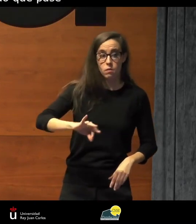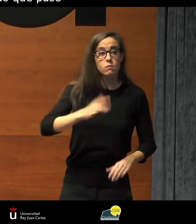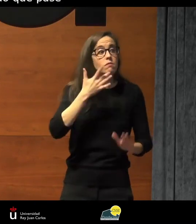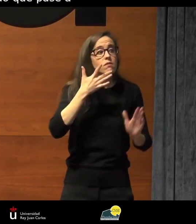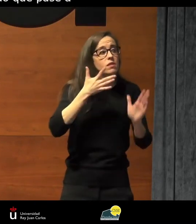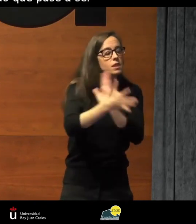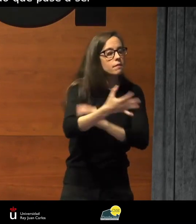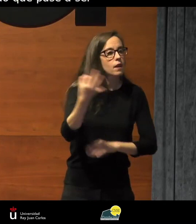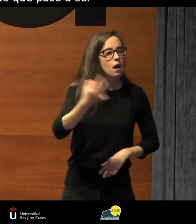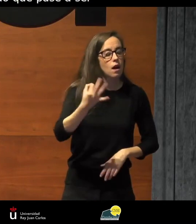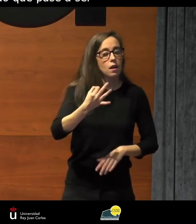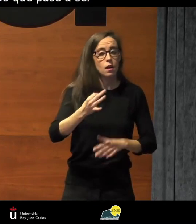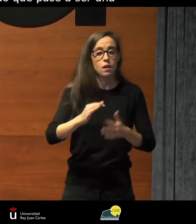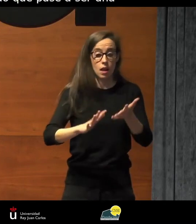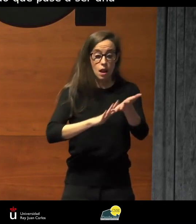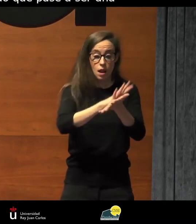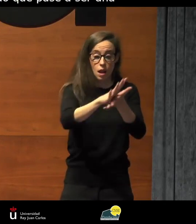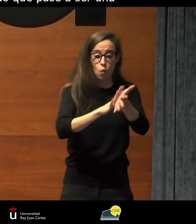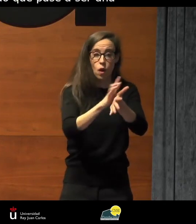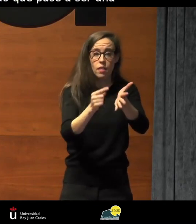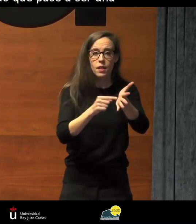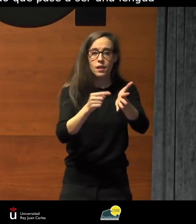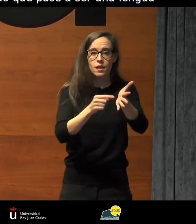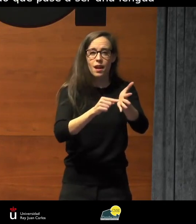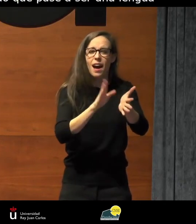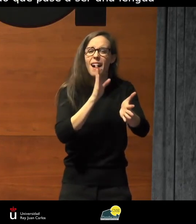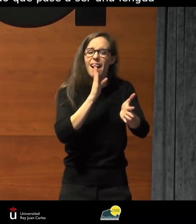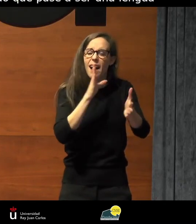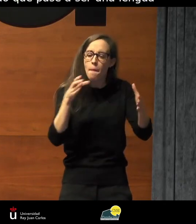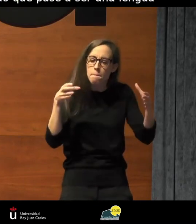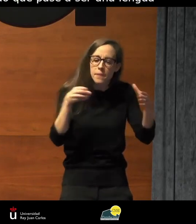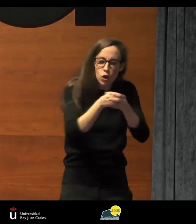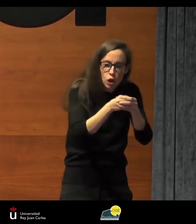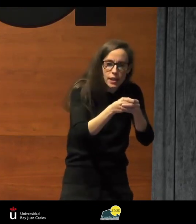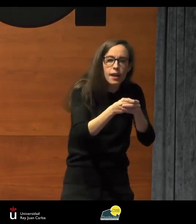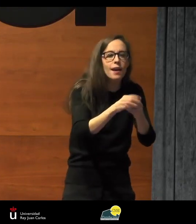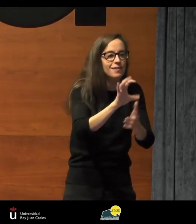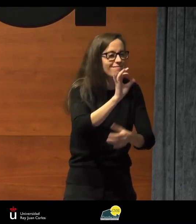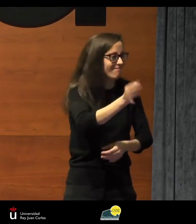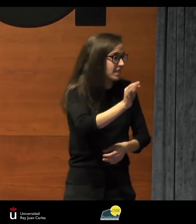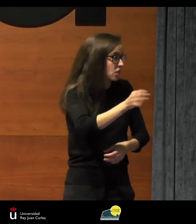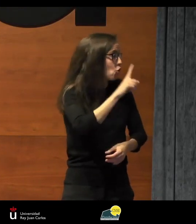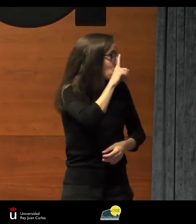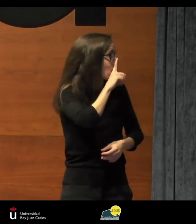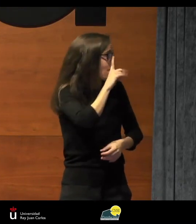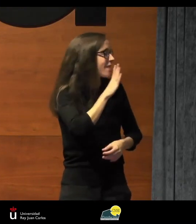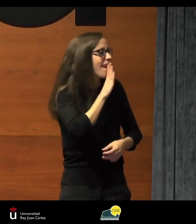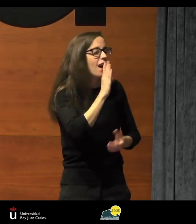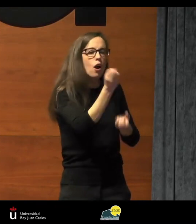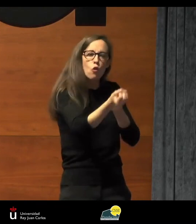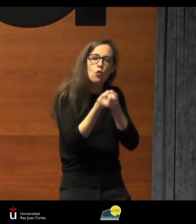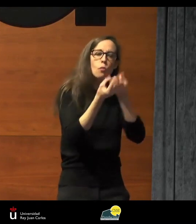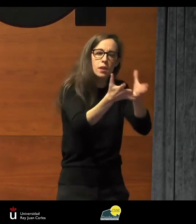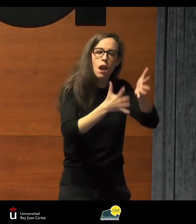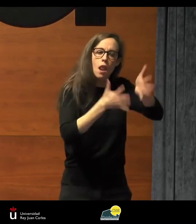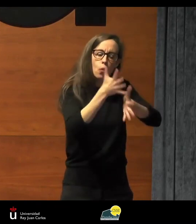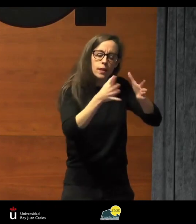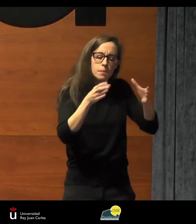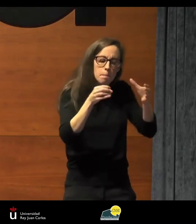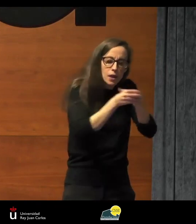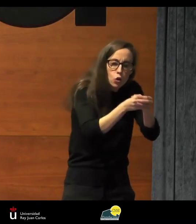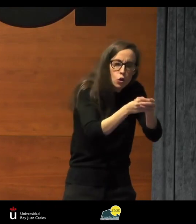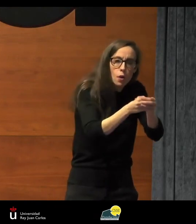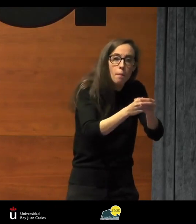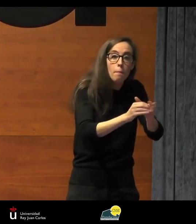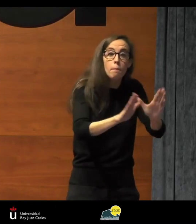ser una lengua minoritaria, sí, como ha dicho bien Roberto, pero en